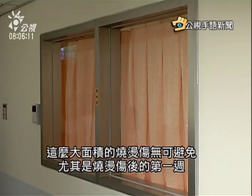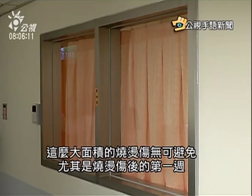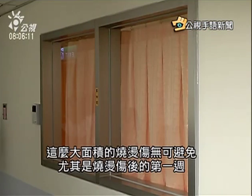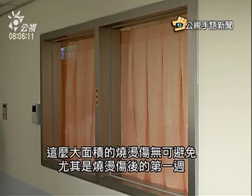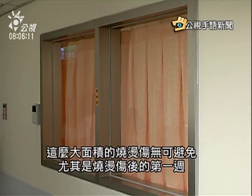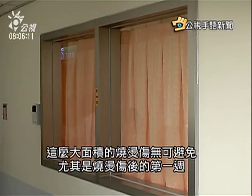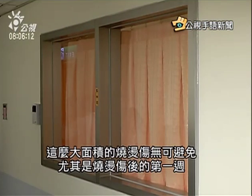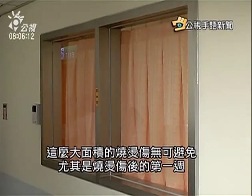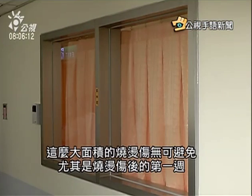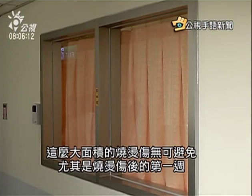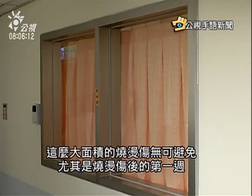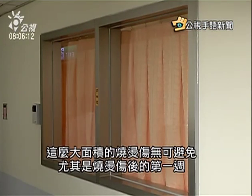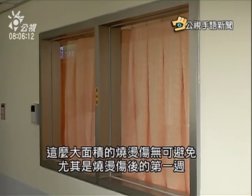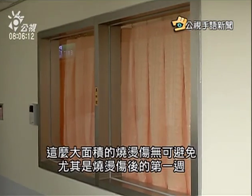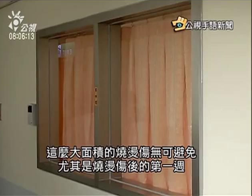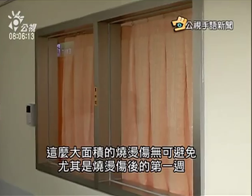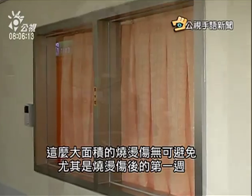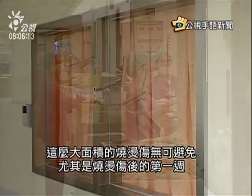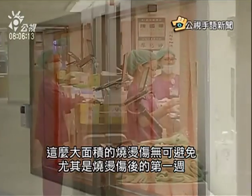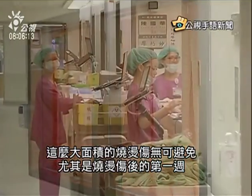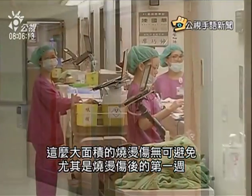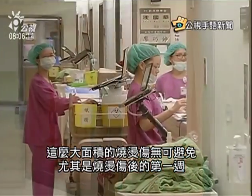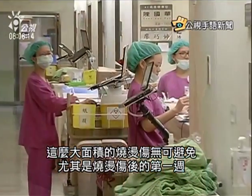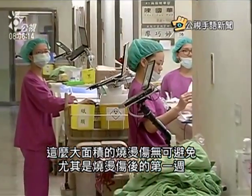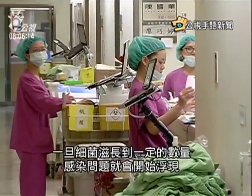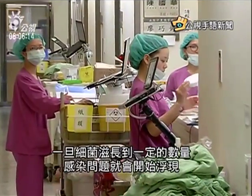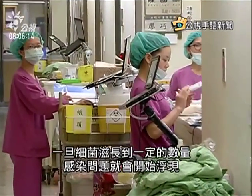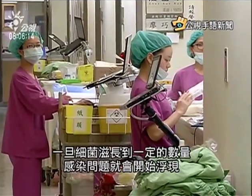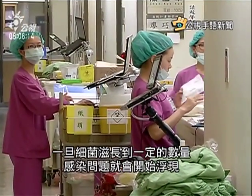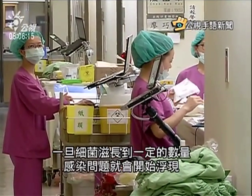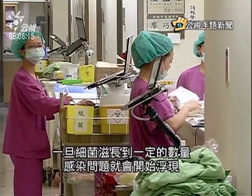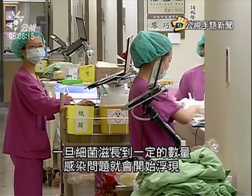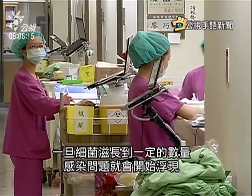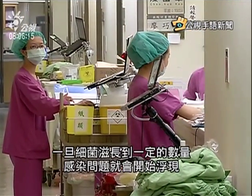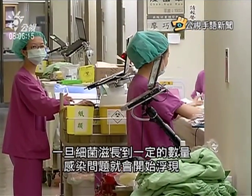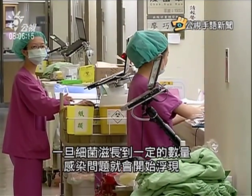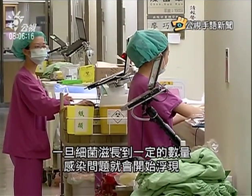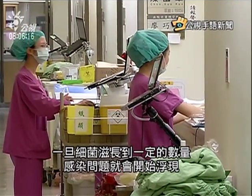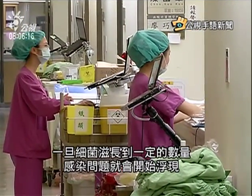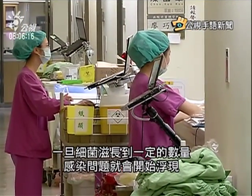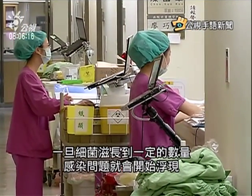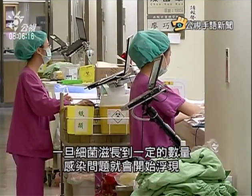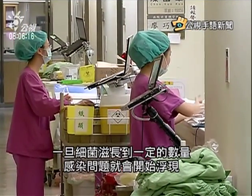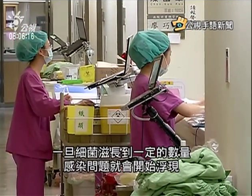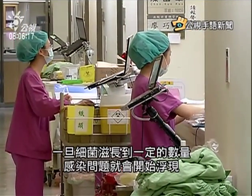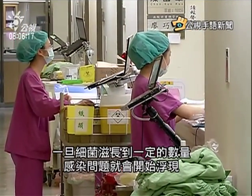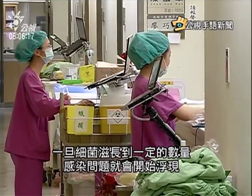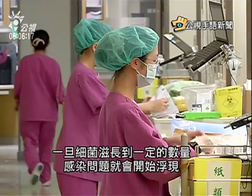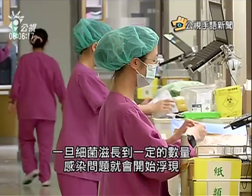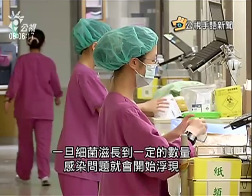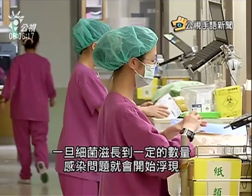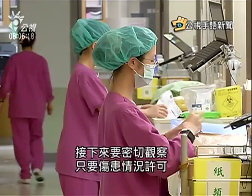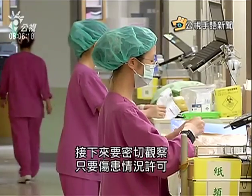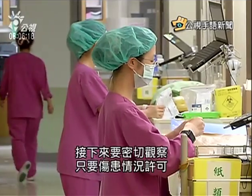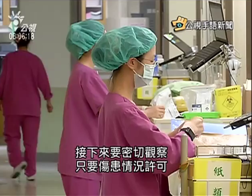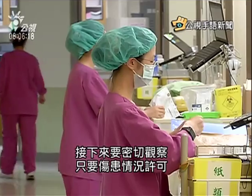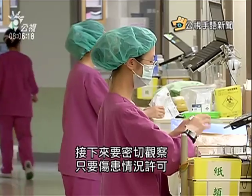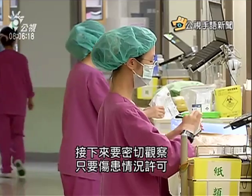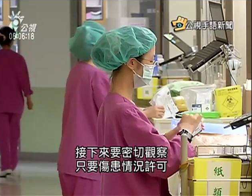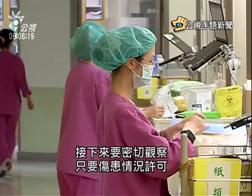可避免。尤其是烧烫伤后的第一周，一旦细菌滋长到一定的数量，感染问题就会开始浮现。接下来要密切观察，